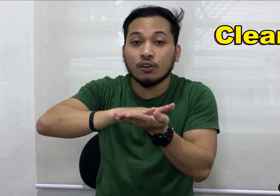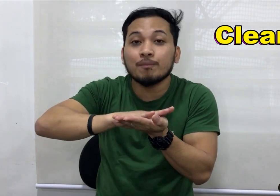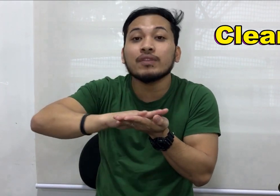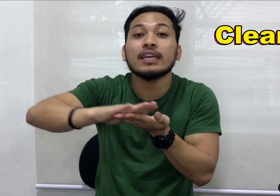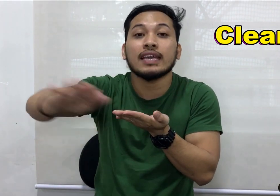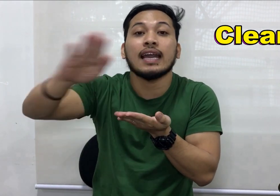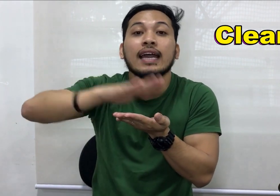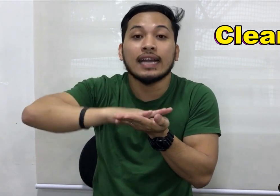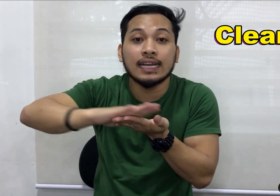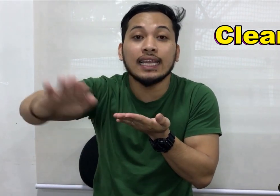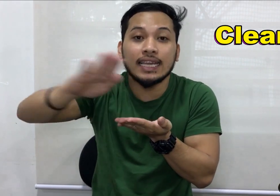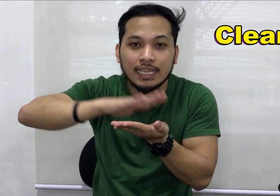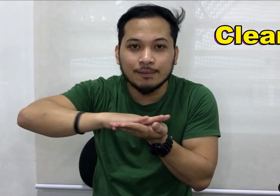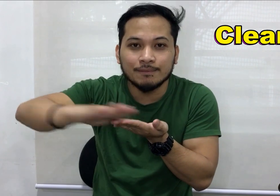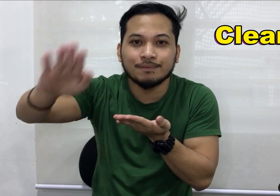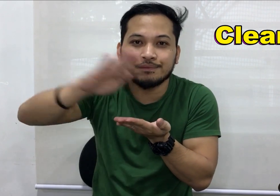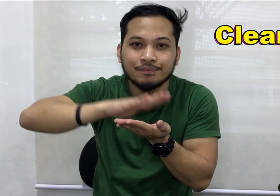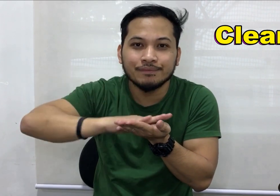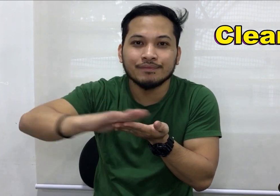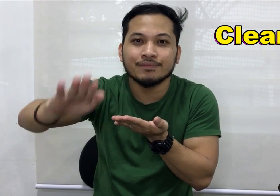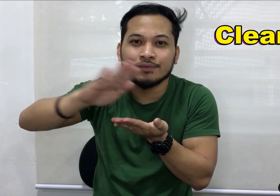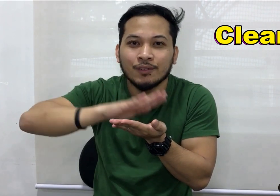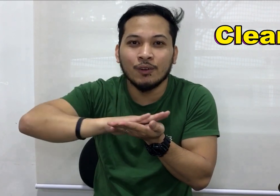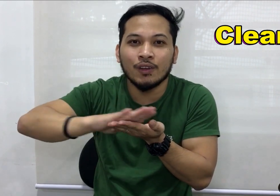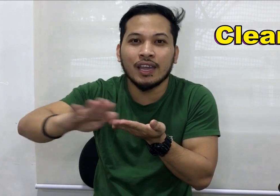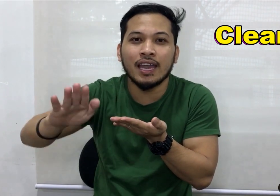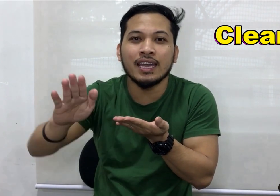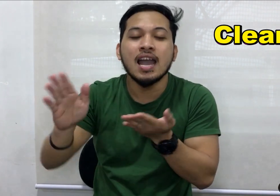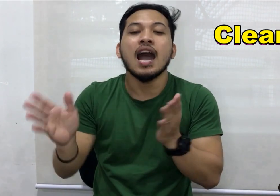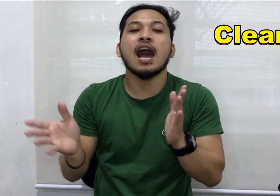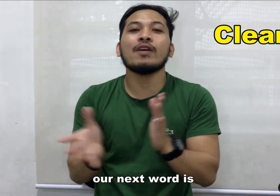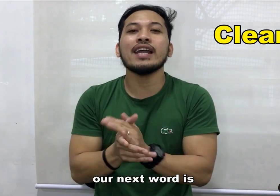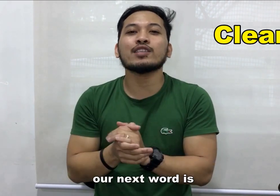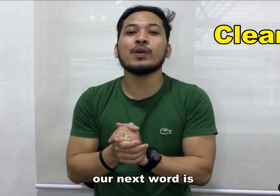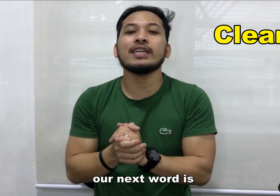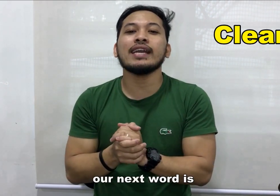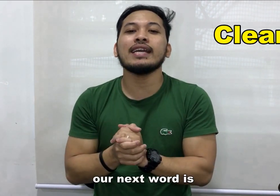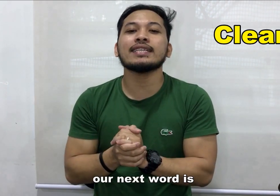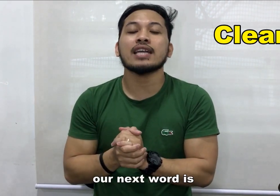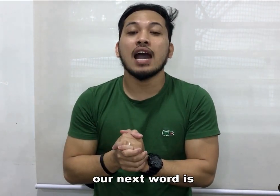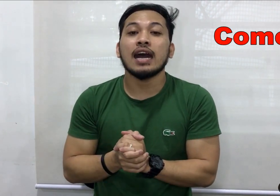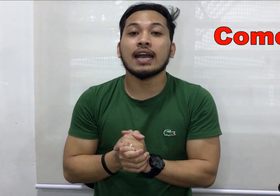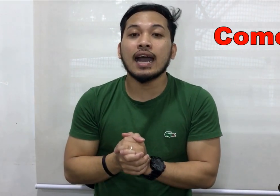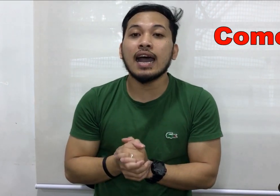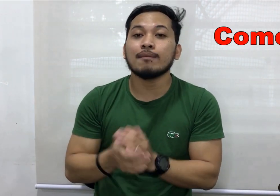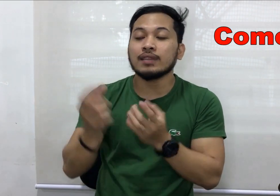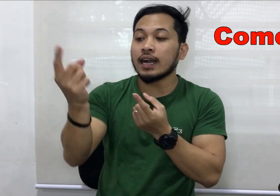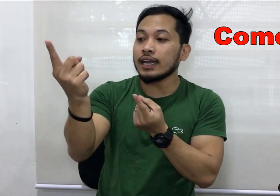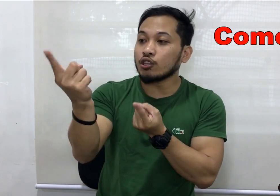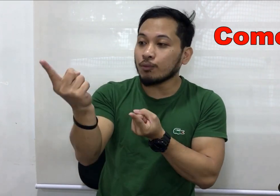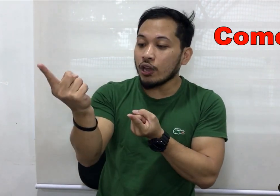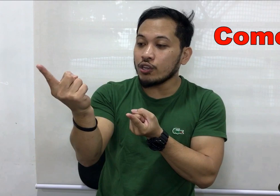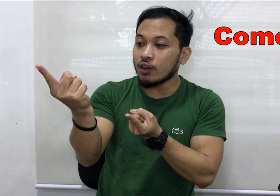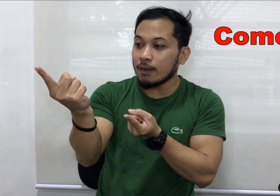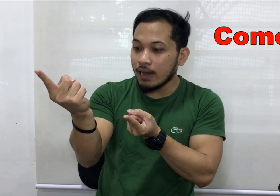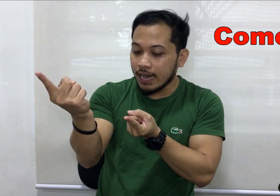dito. Clean. Okay. Our next word is calm. Nakaganto pong inyong